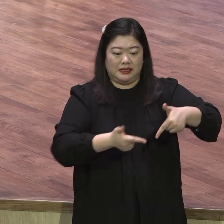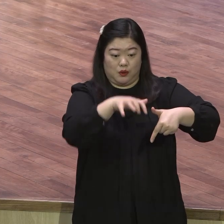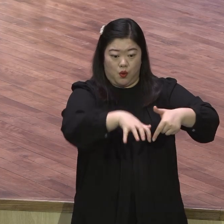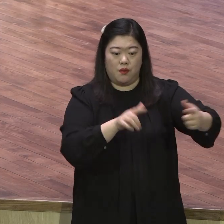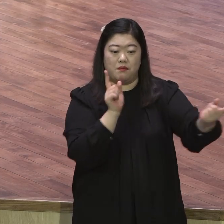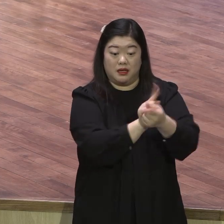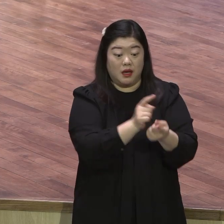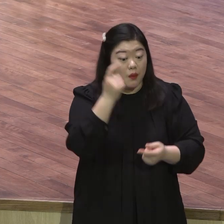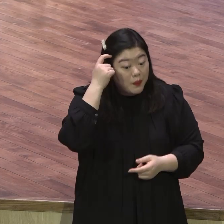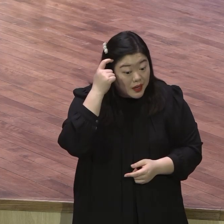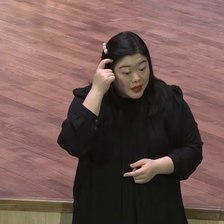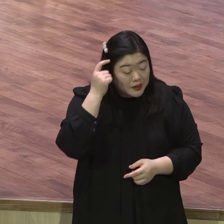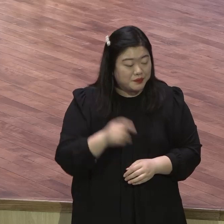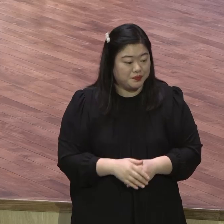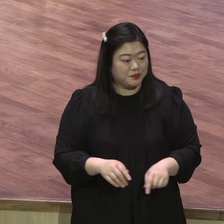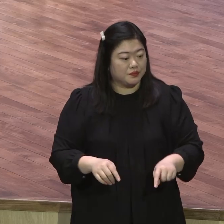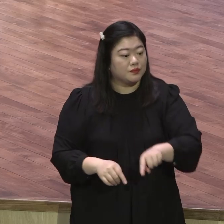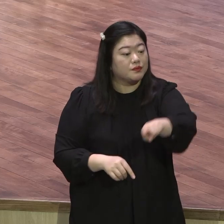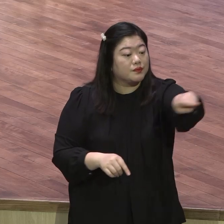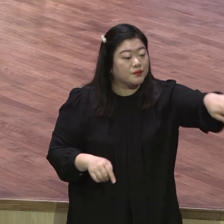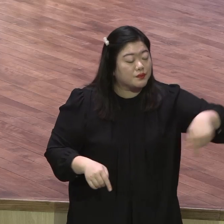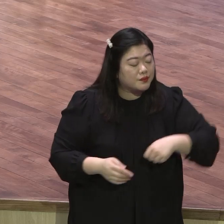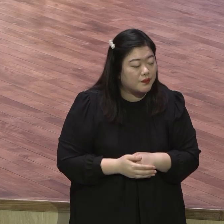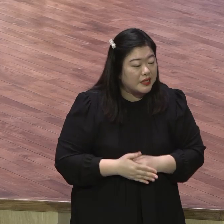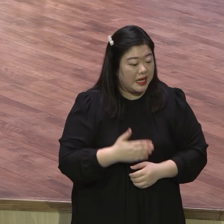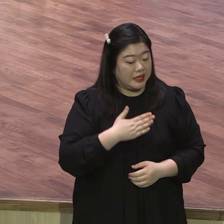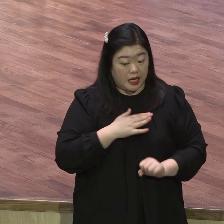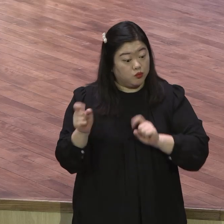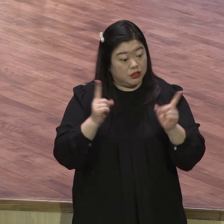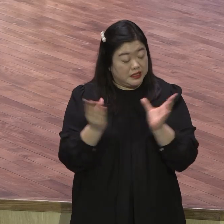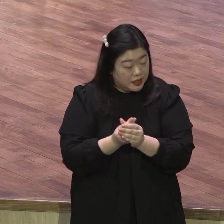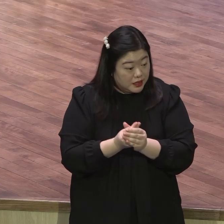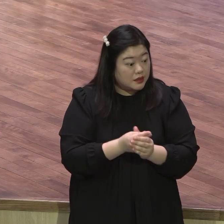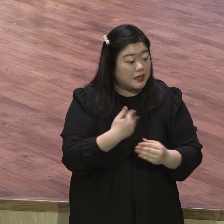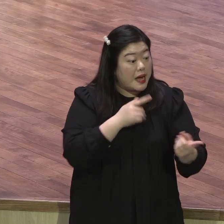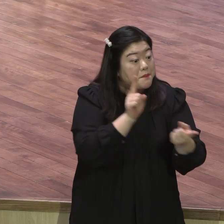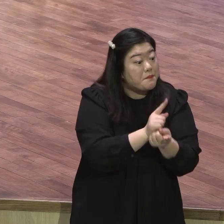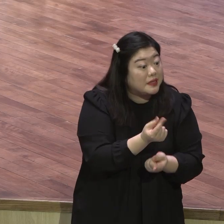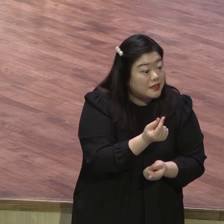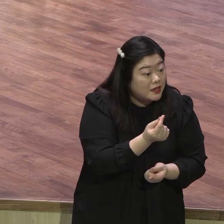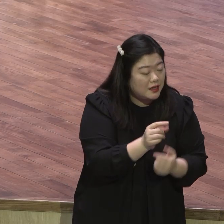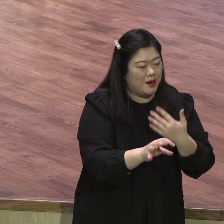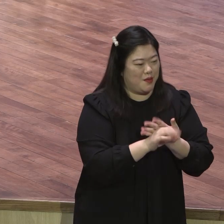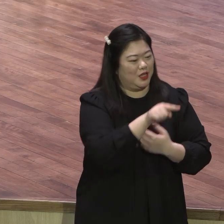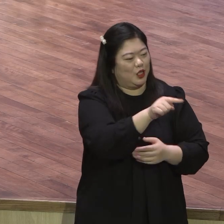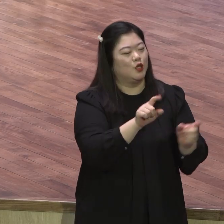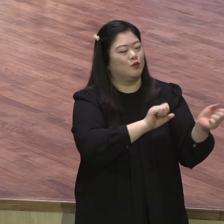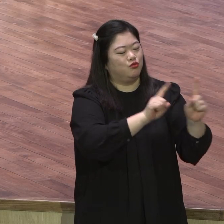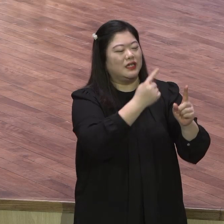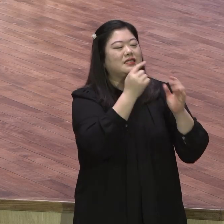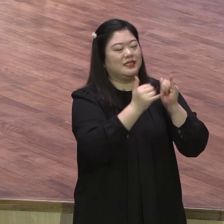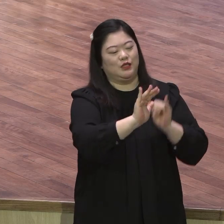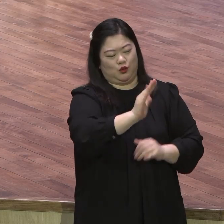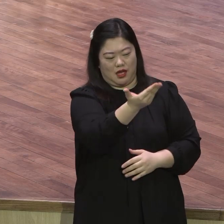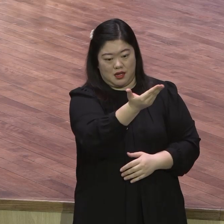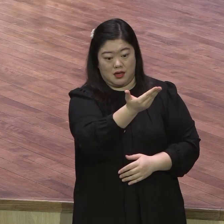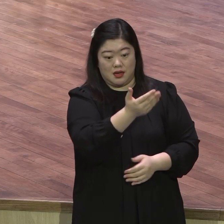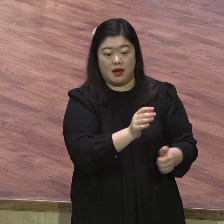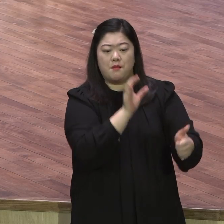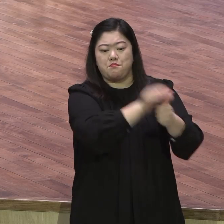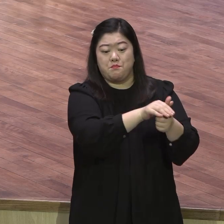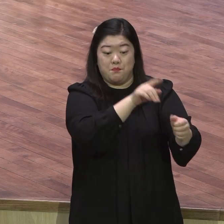제자들을 부활의 정인으로 세우기 위함이었어요. 지금 좌절과 절망 가운데